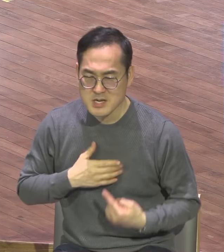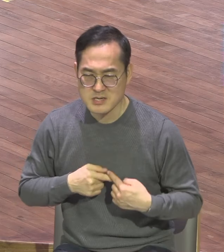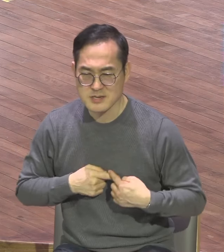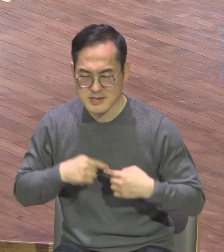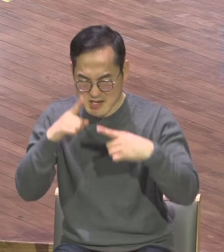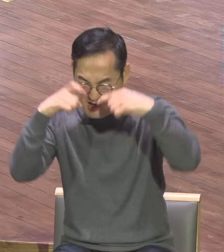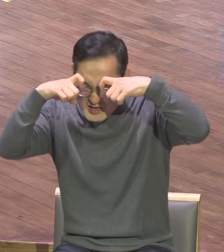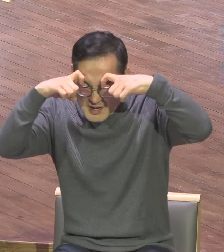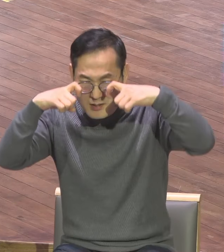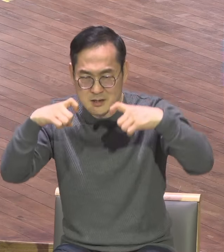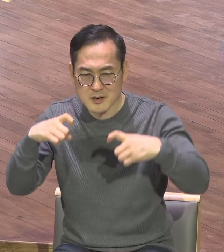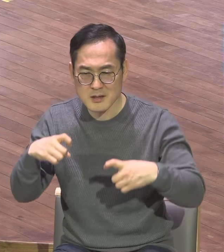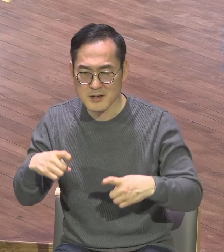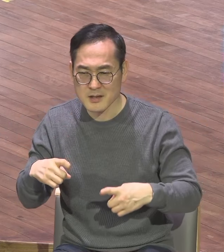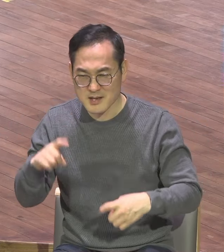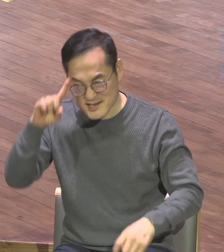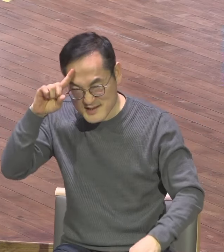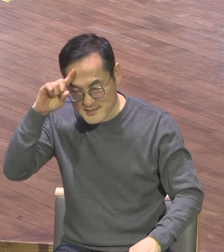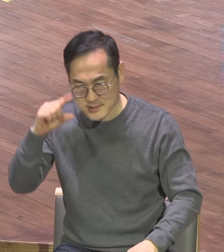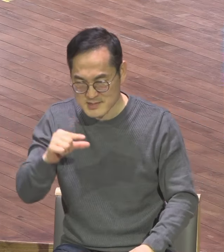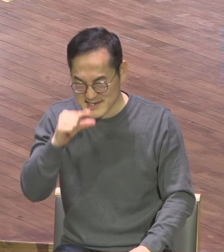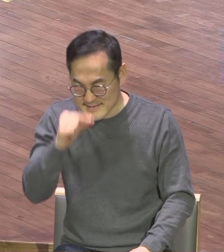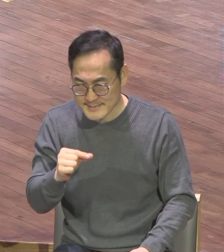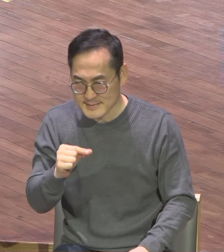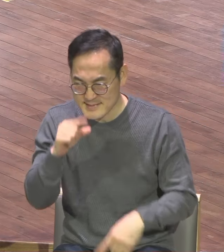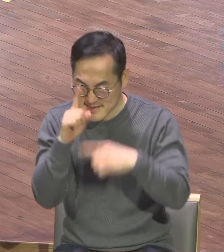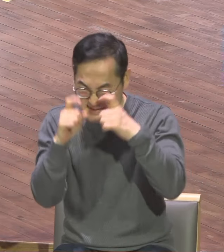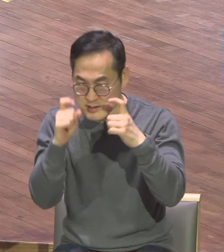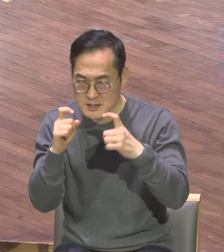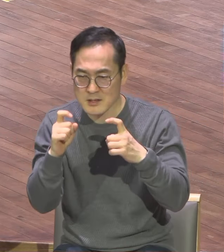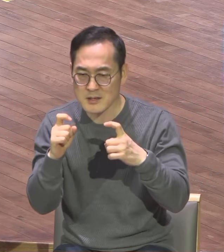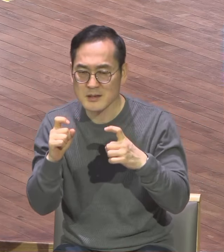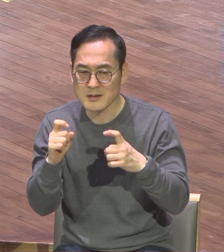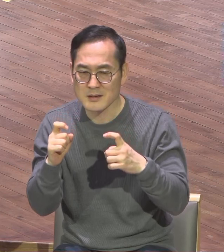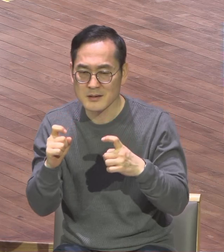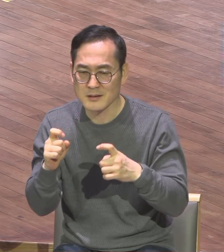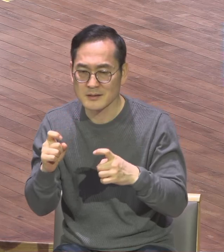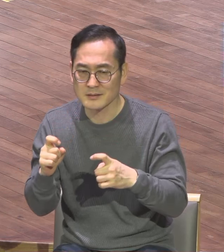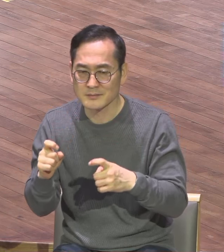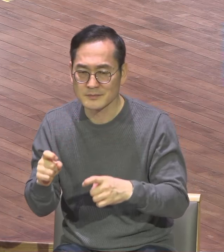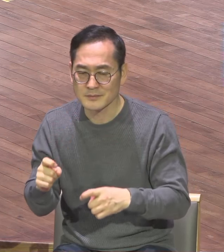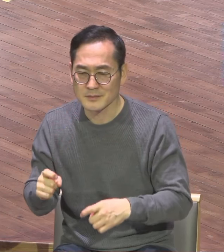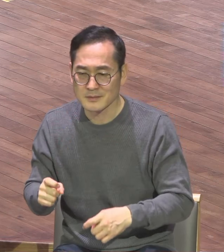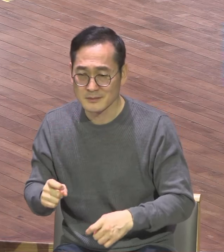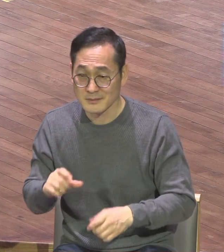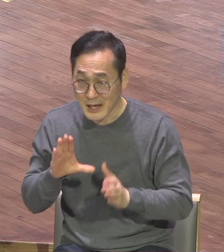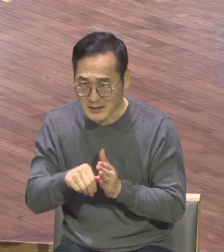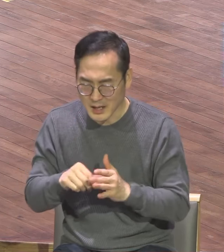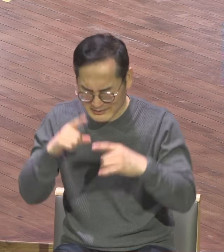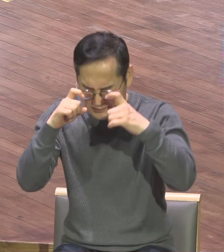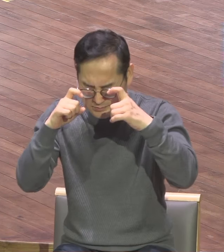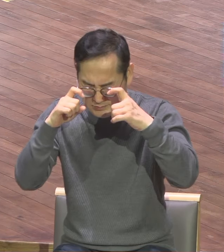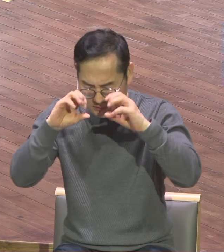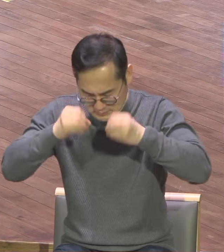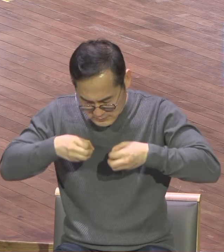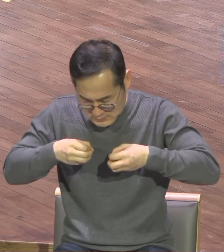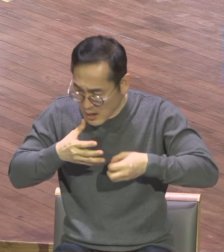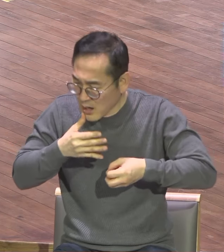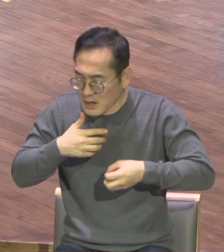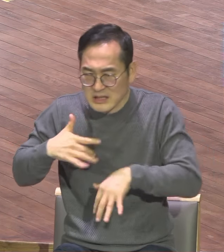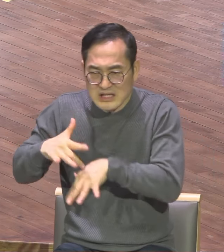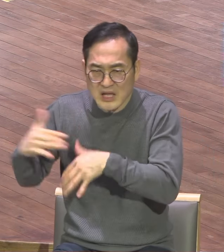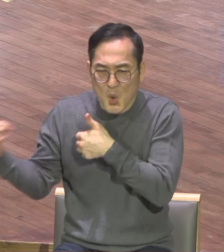그냥 스트레스 쌓이고 여러분이 이렇게 이런 상황이 올 때는 아, 내가 사단에게 당했구나, 그렇게 해석해야 돼요.